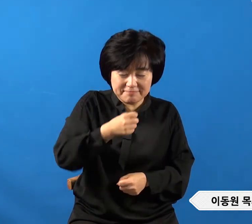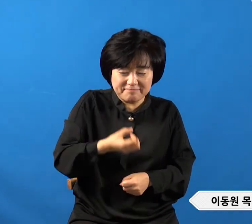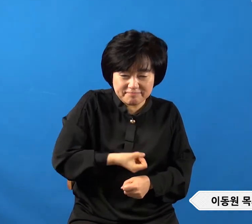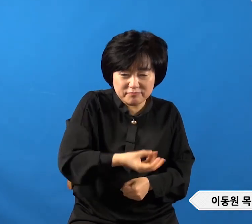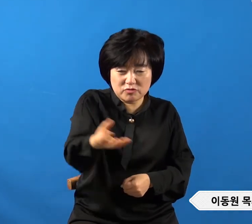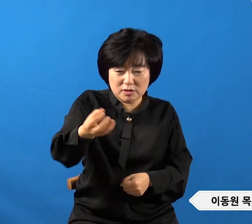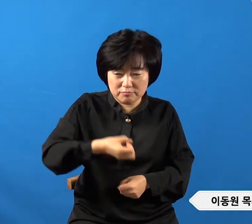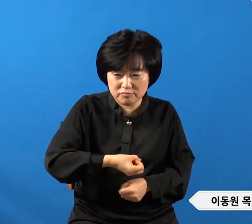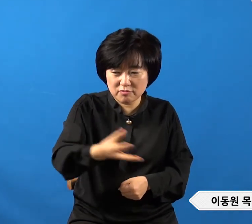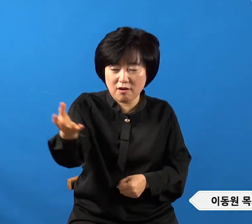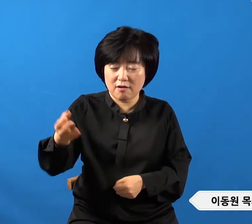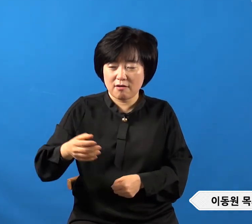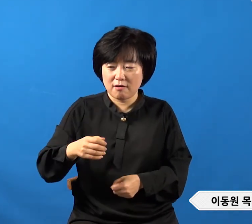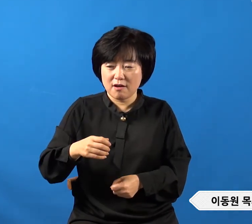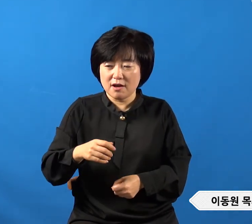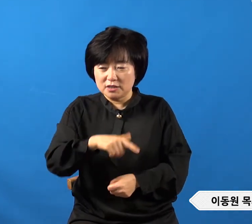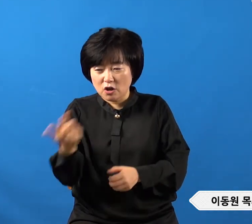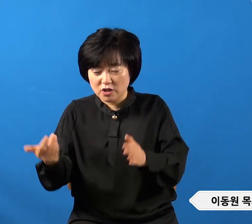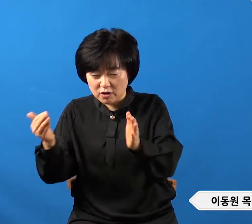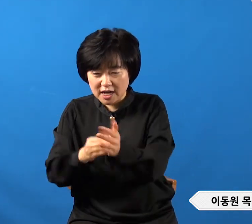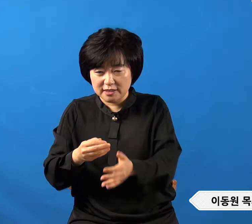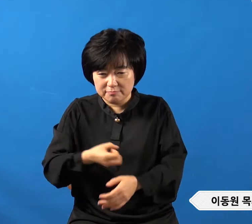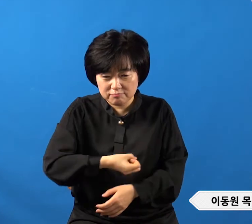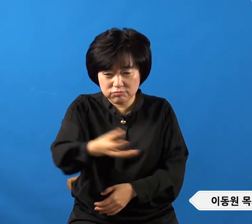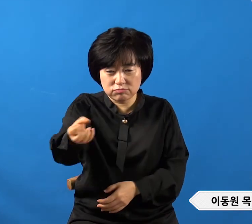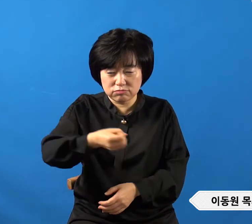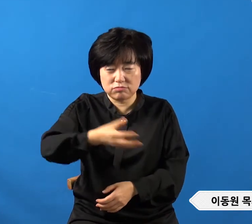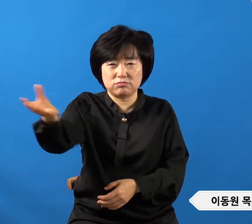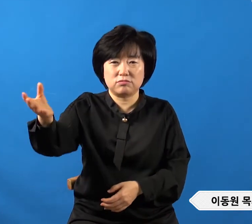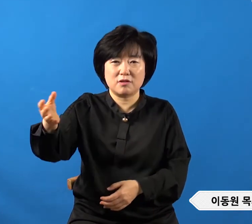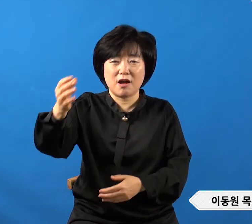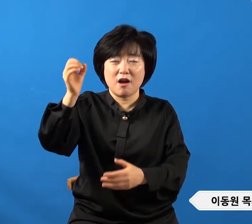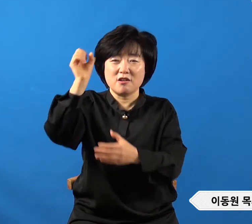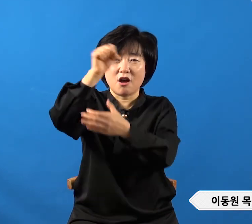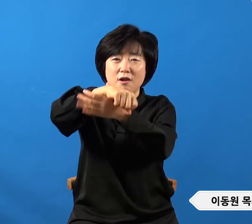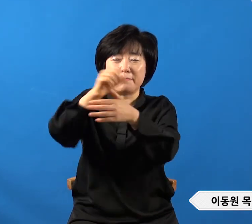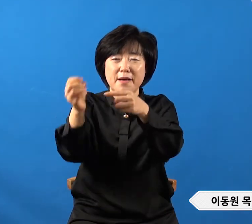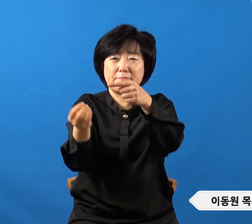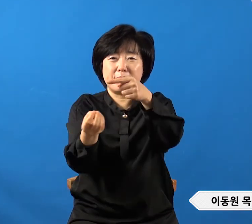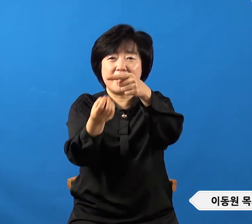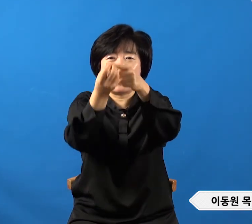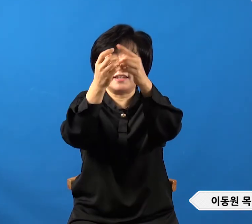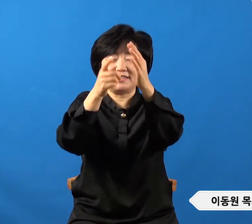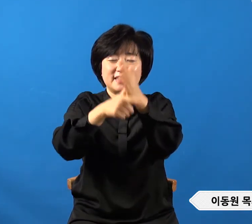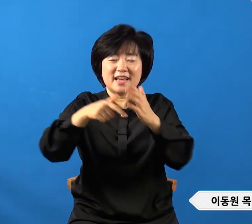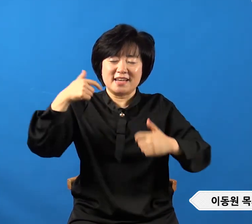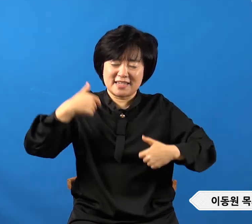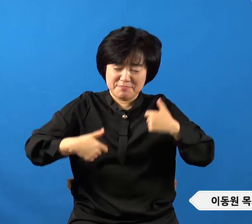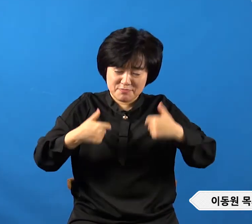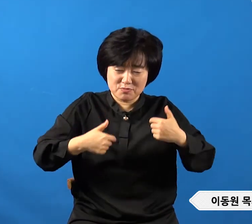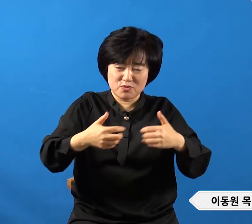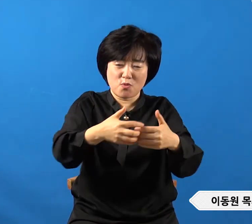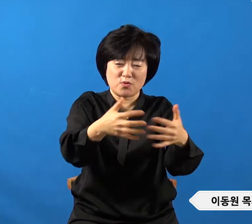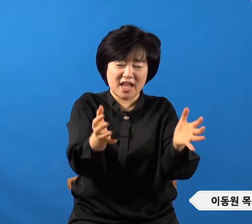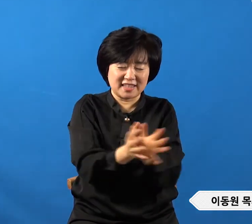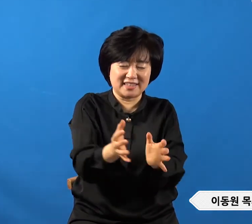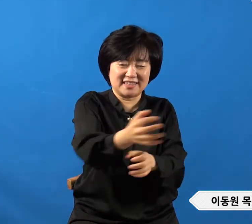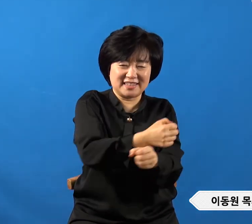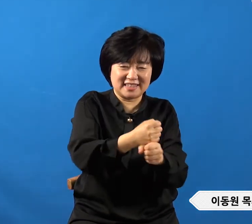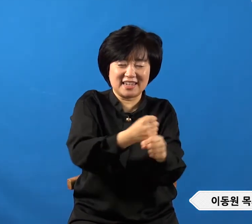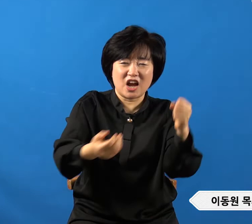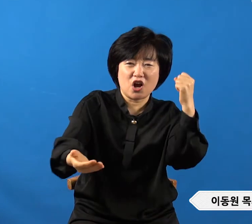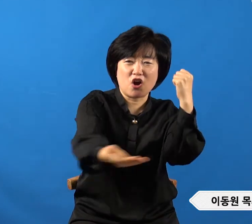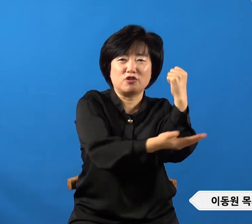익어 곡식 거둘 때 기쁨으로 단을 거두리로다. 거두리로다 거두리로다 기쁨으로 단을